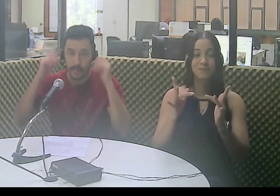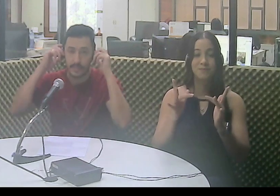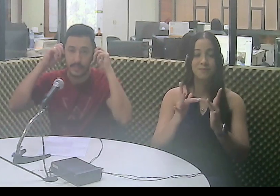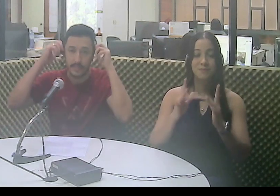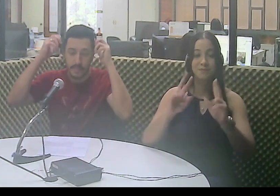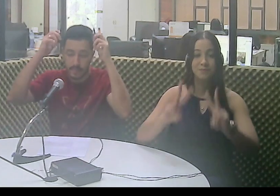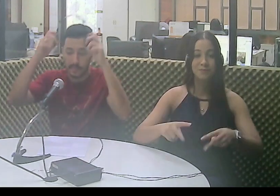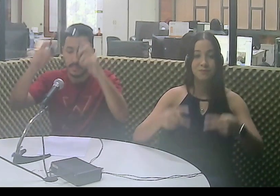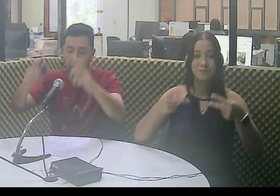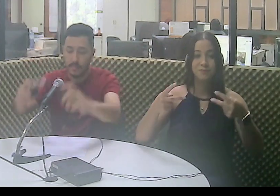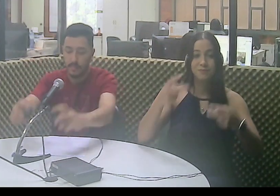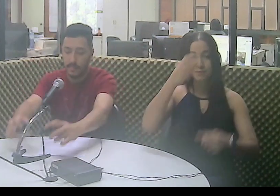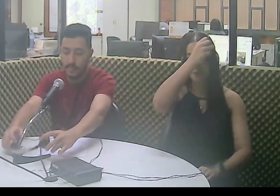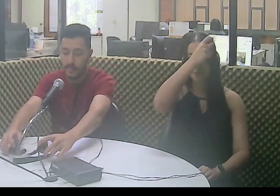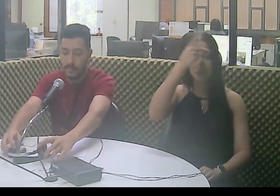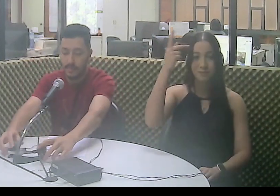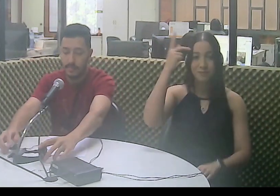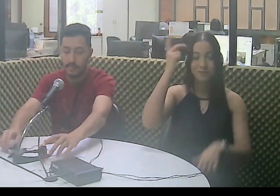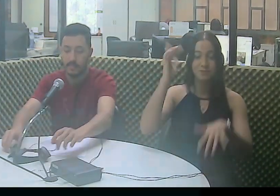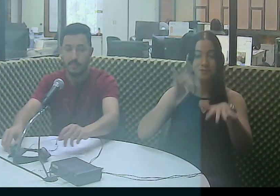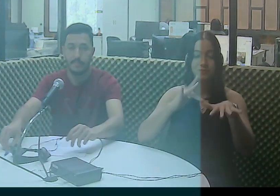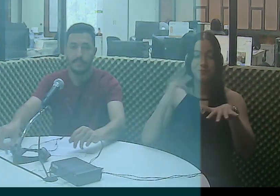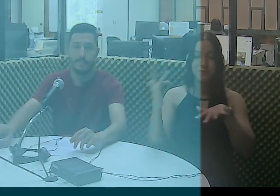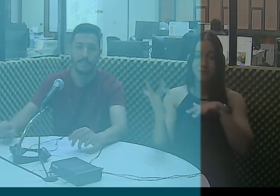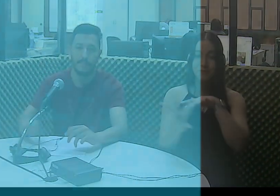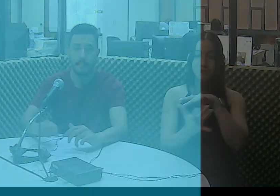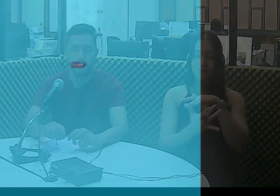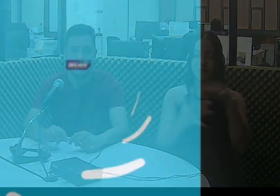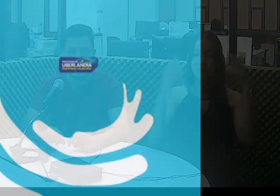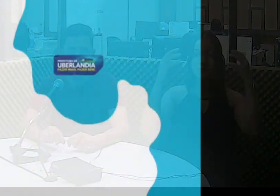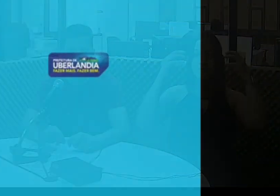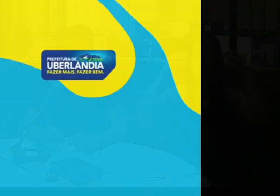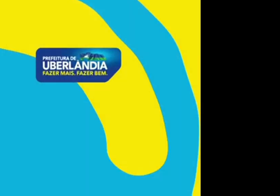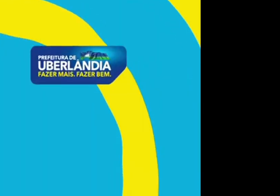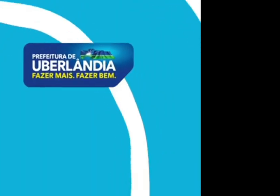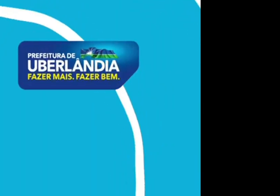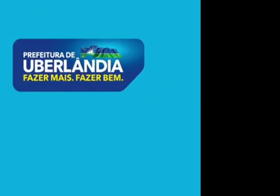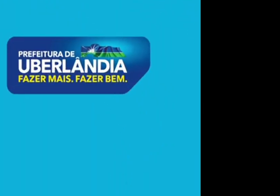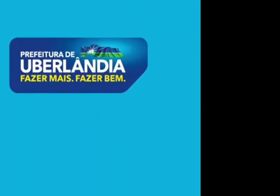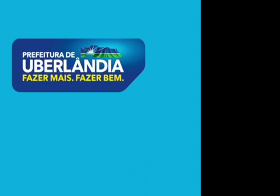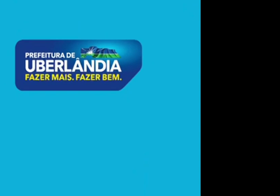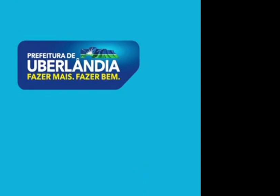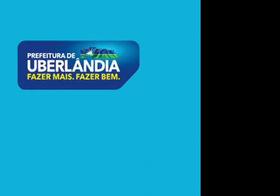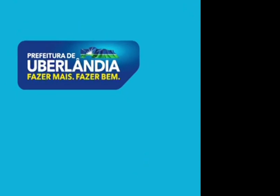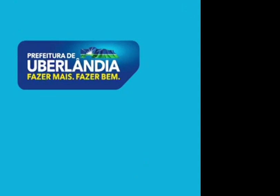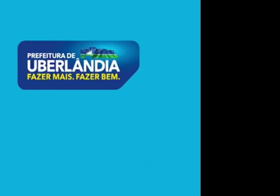Continue conosco no portal da Prefeitura e nas redes sociais.